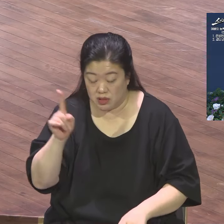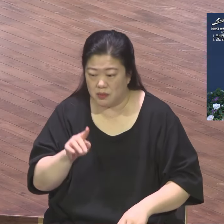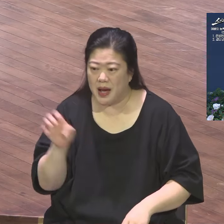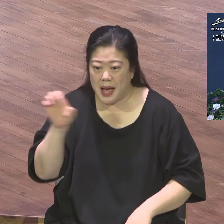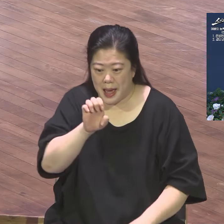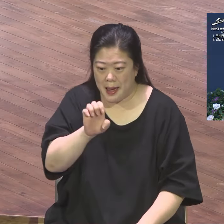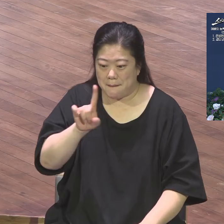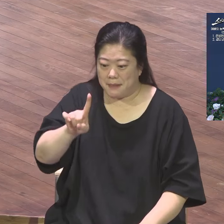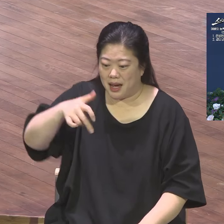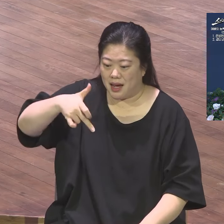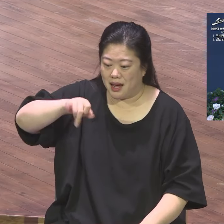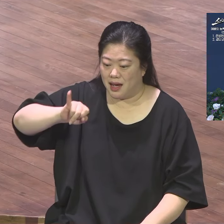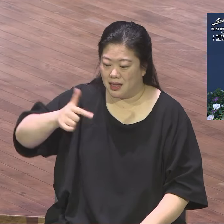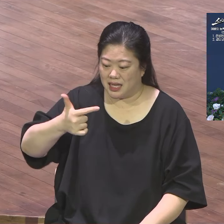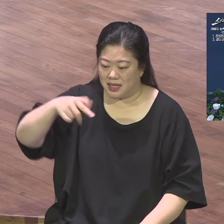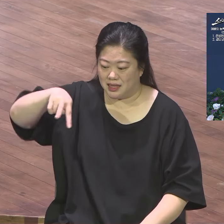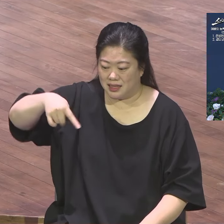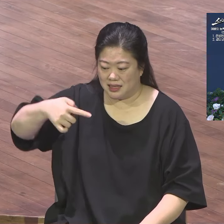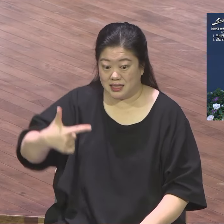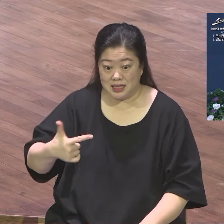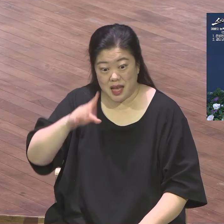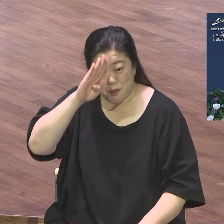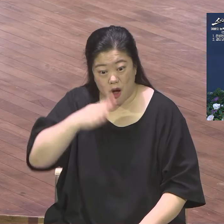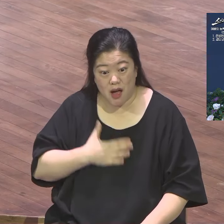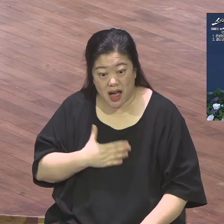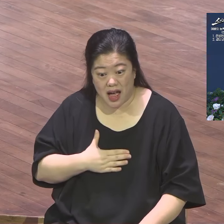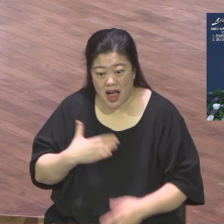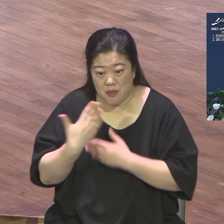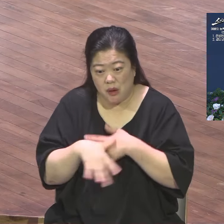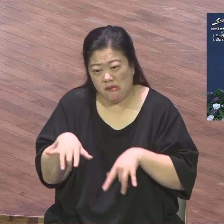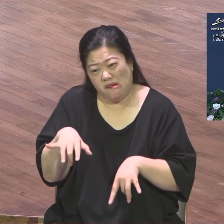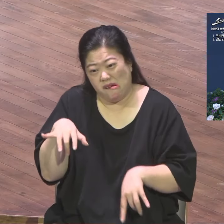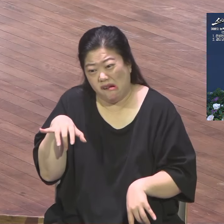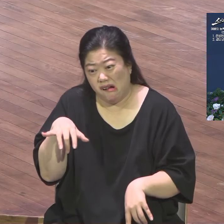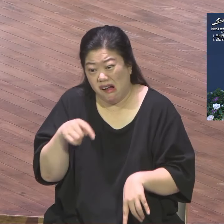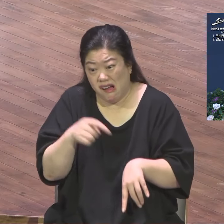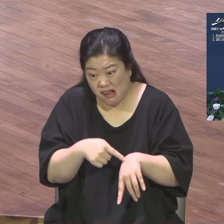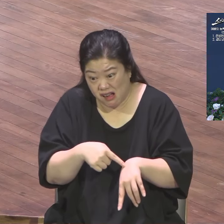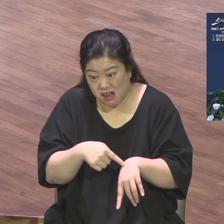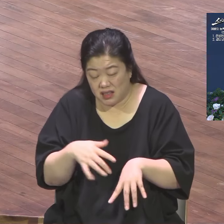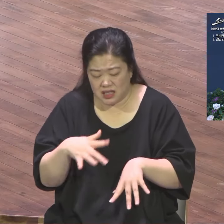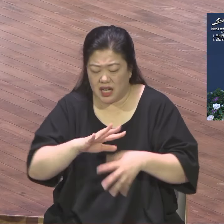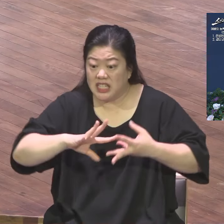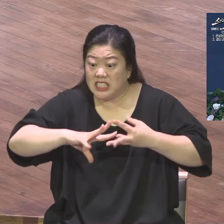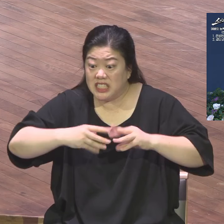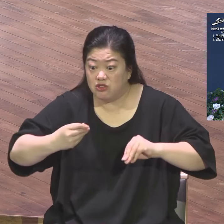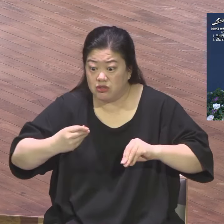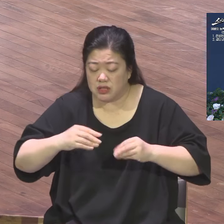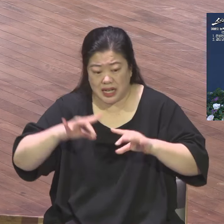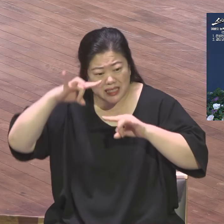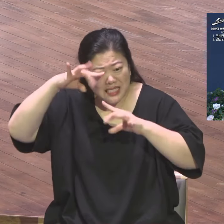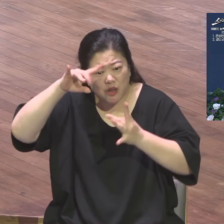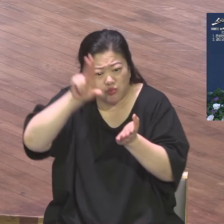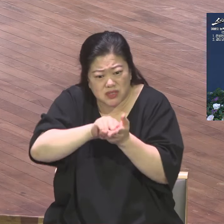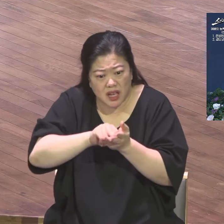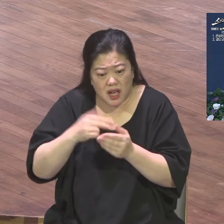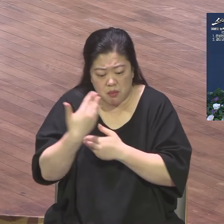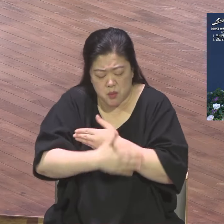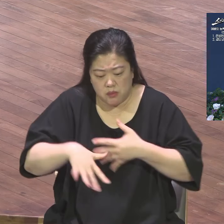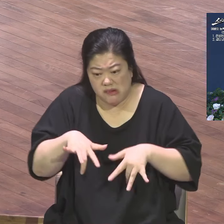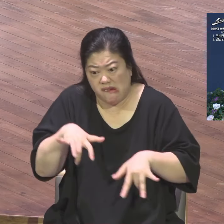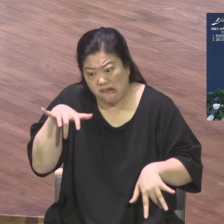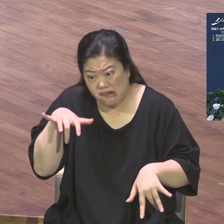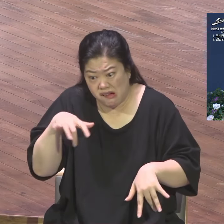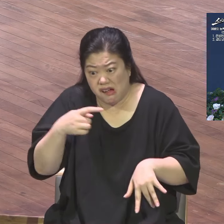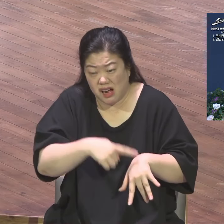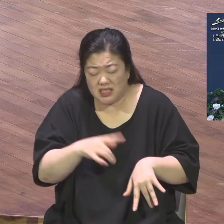음악 치료를 통해서 어느 능력을 회복하고 운동 영역이 개선되는 효과가 있음을 임상 실험을